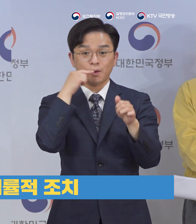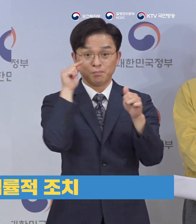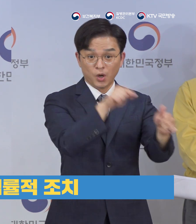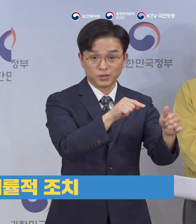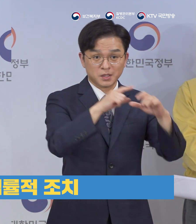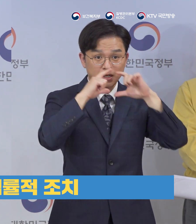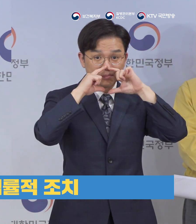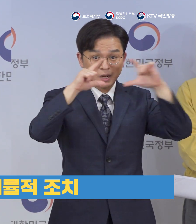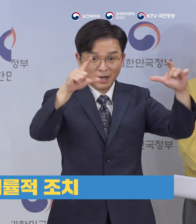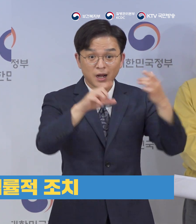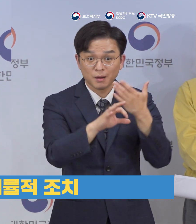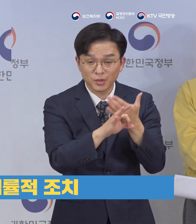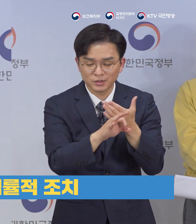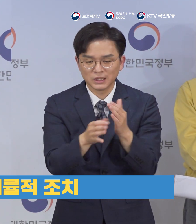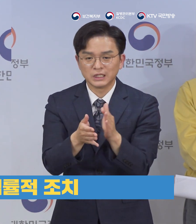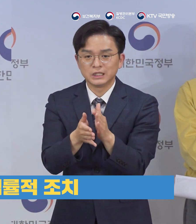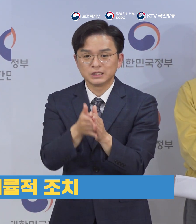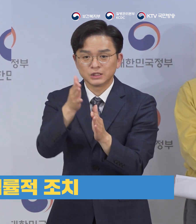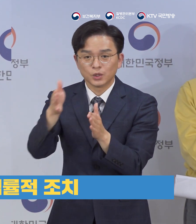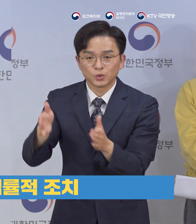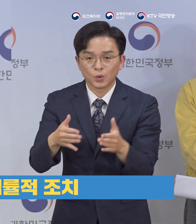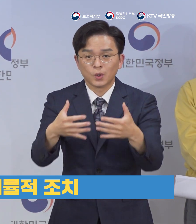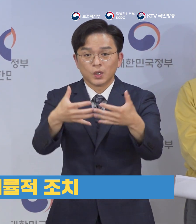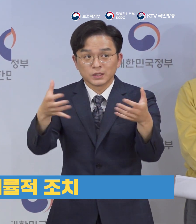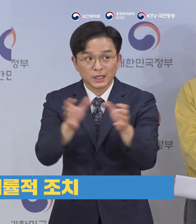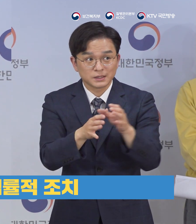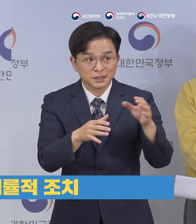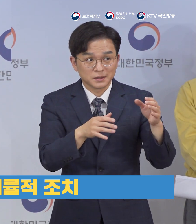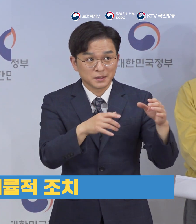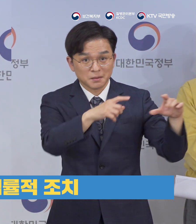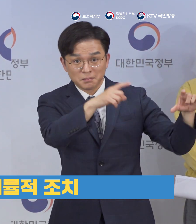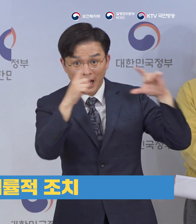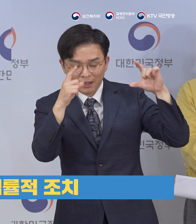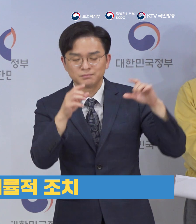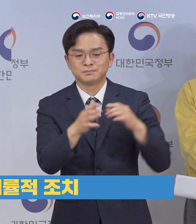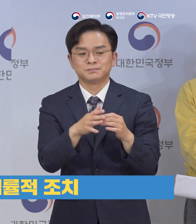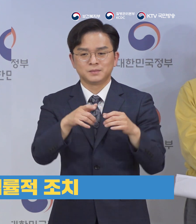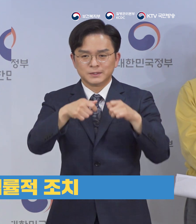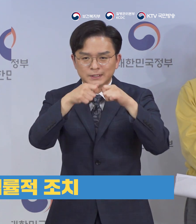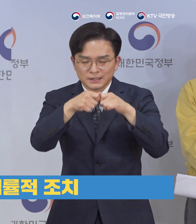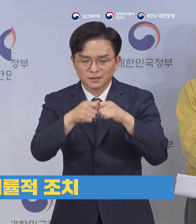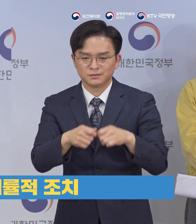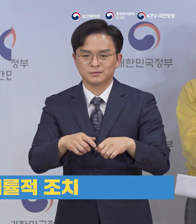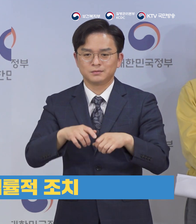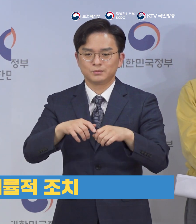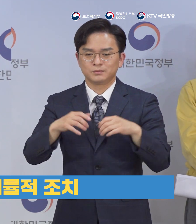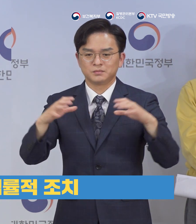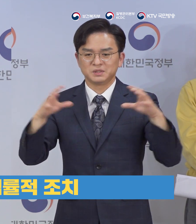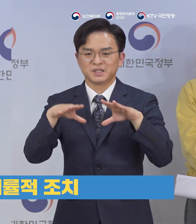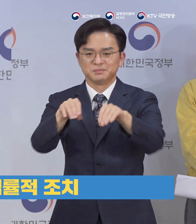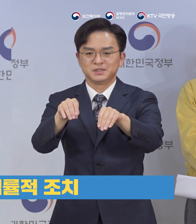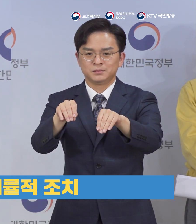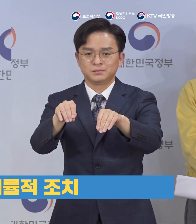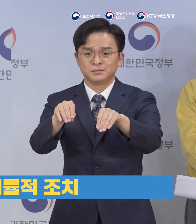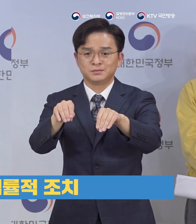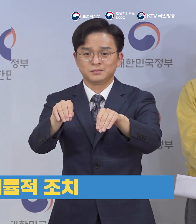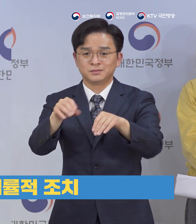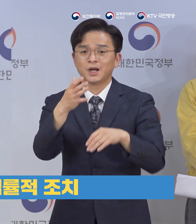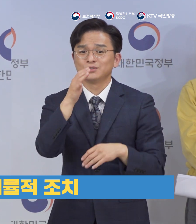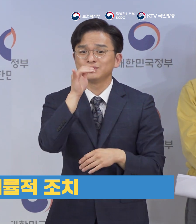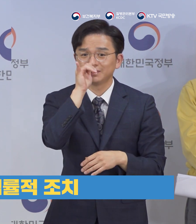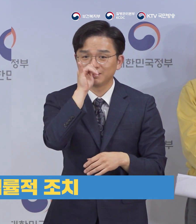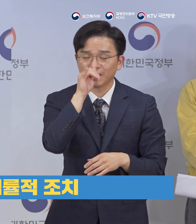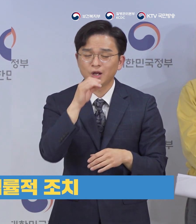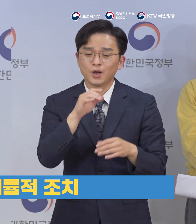지자체별로 행정명령에 대한 어떤 수준을 지자체의 사항에 따라서 조금 달리 내리고